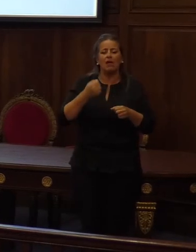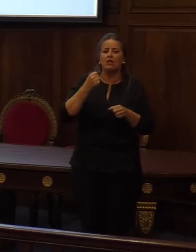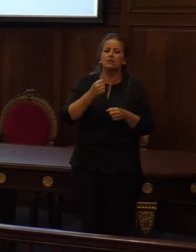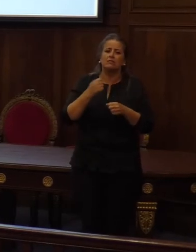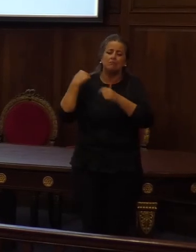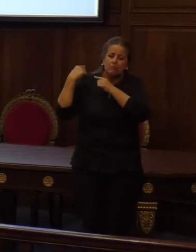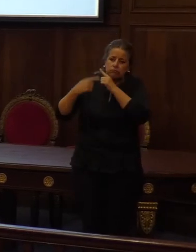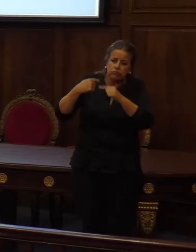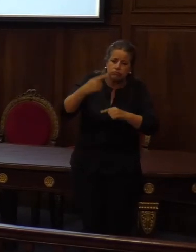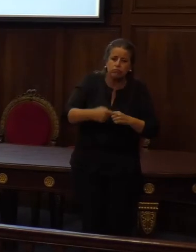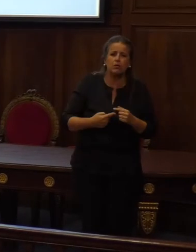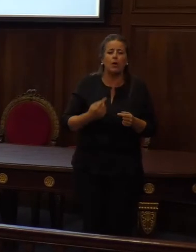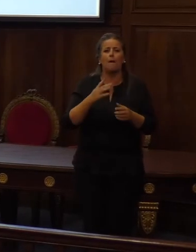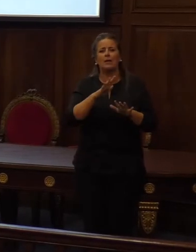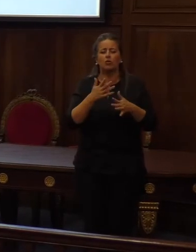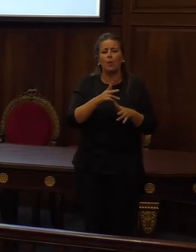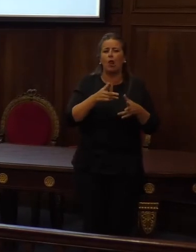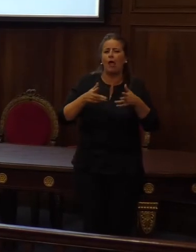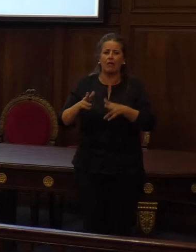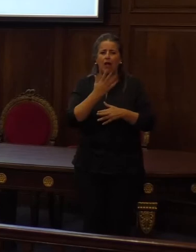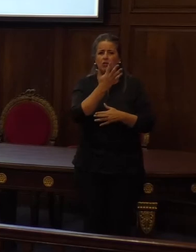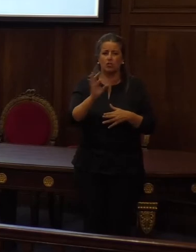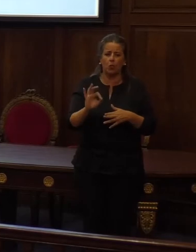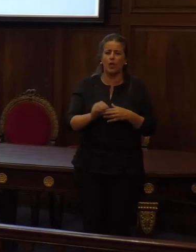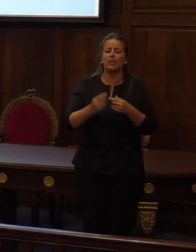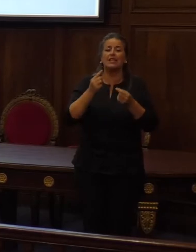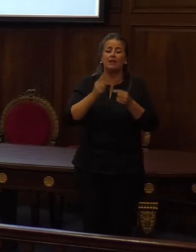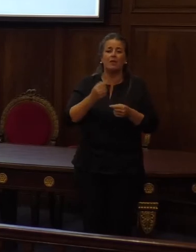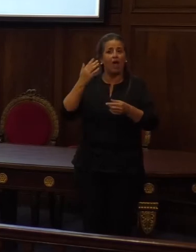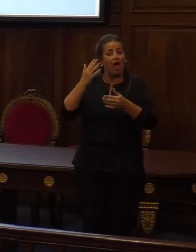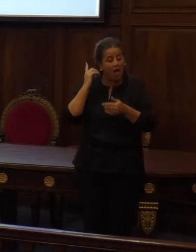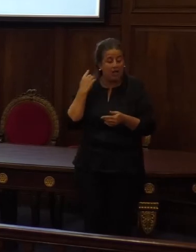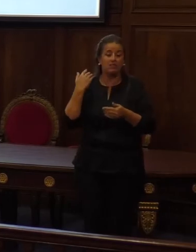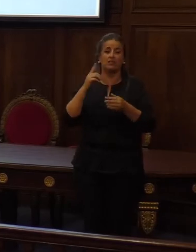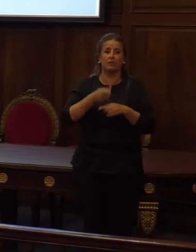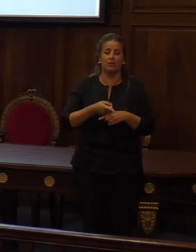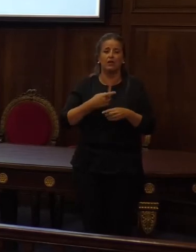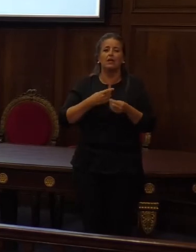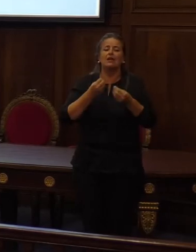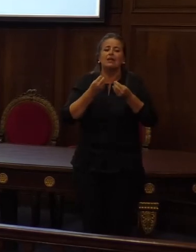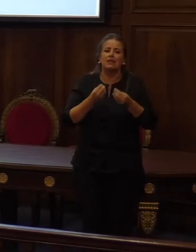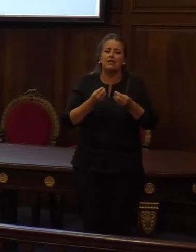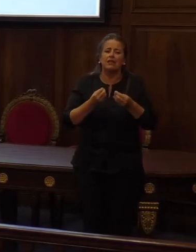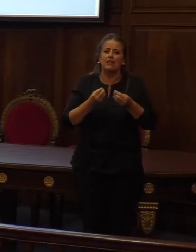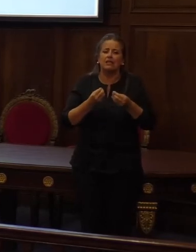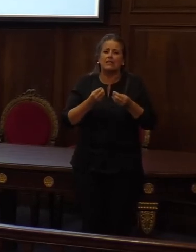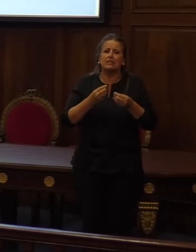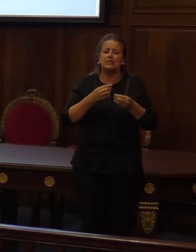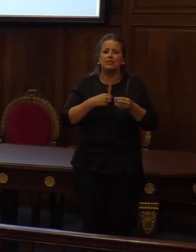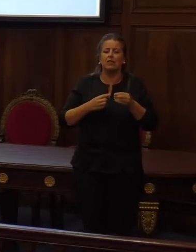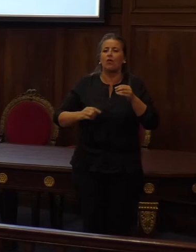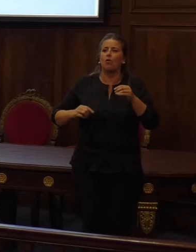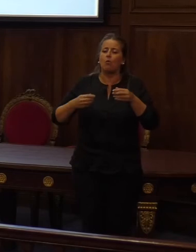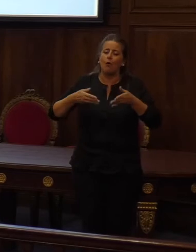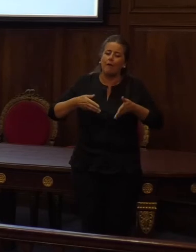sus raíces en la década de los 50, quizás un poco antes, que tiene que ver también con el surgimiento de la licenciatura en